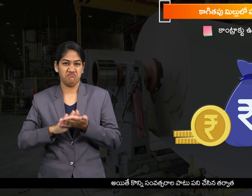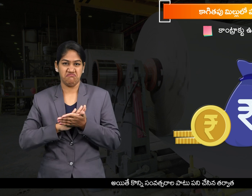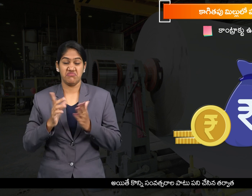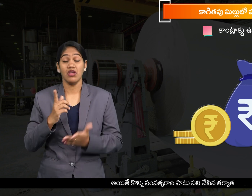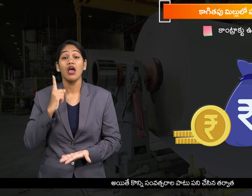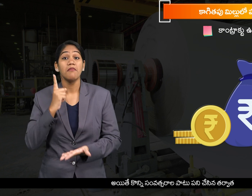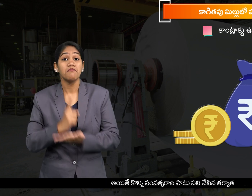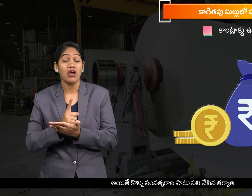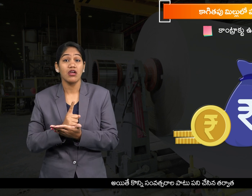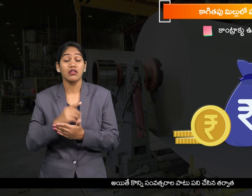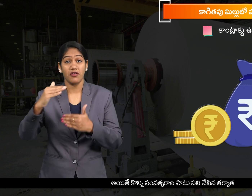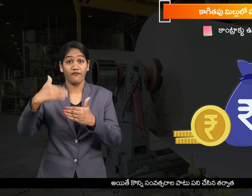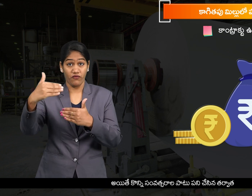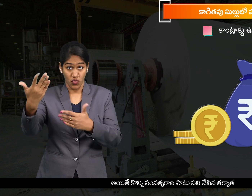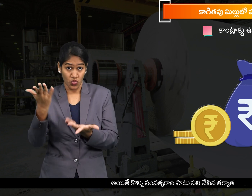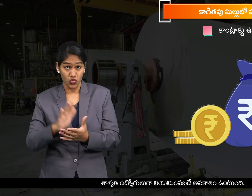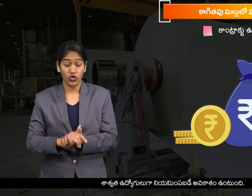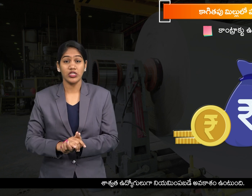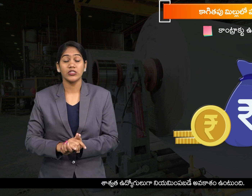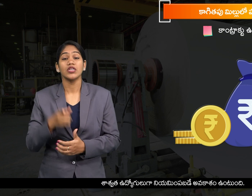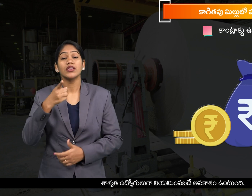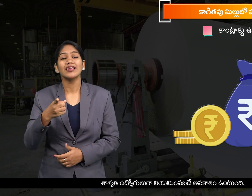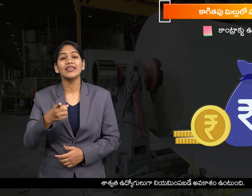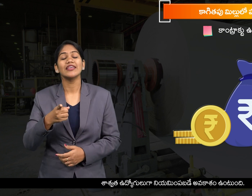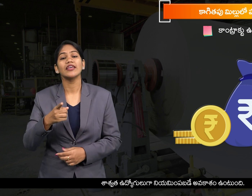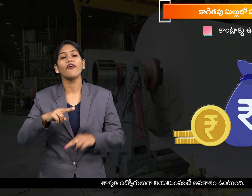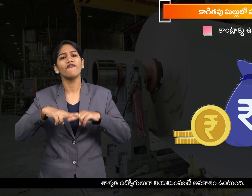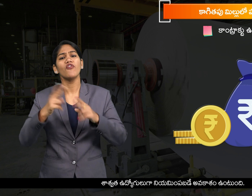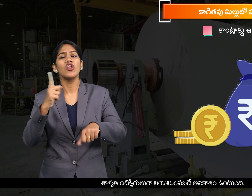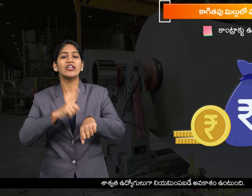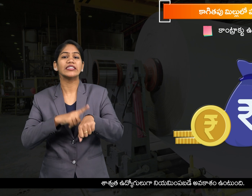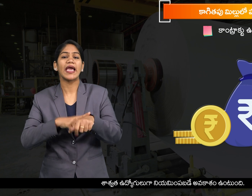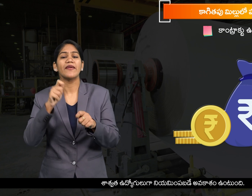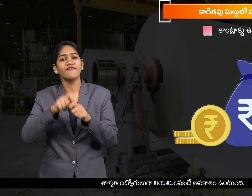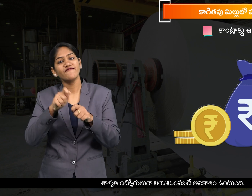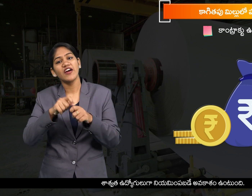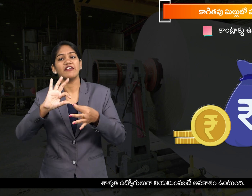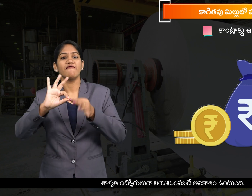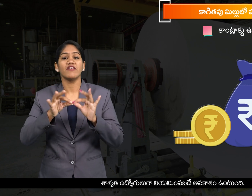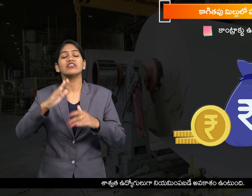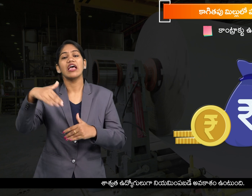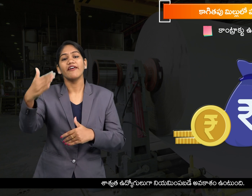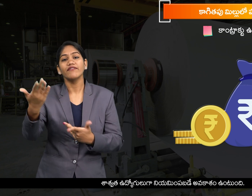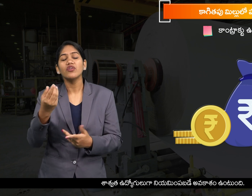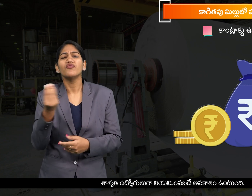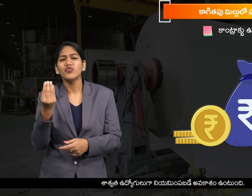అయితే కొన్ని సంవత్సరాల పాటు పనిచేసిన తర్వాత శాశ్వత ఉద్యోగులుగా నియమింపబడే అవకాశం ఉంటుంది.